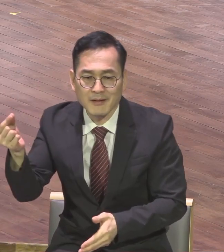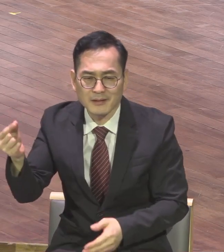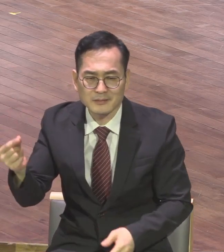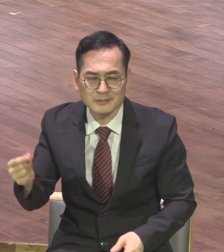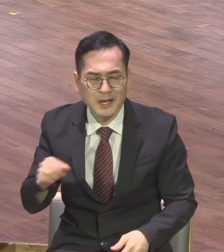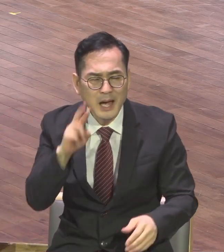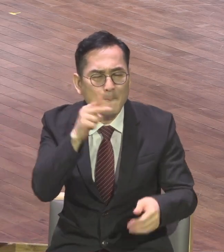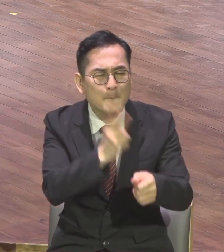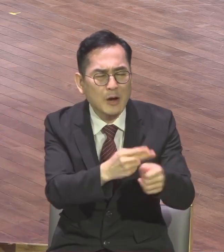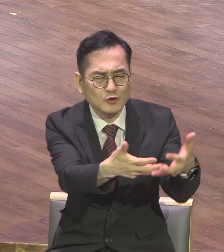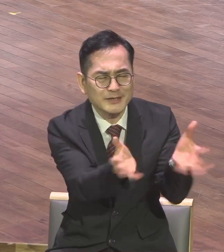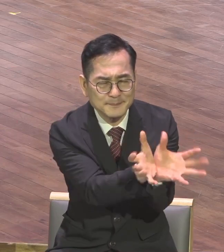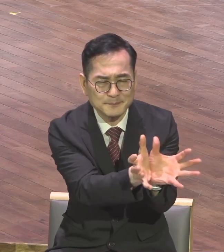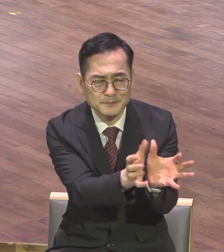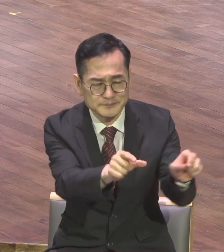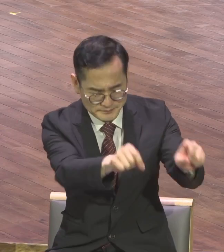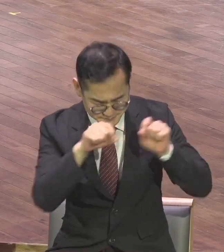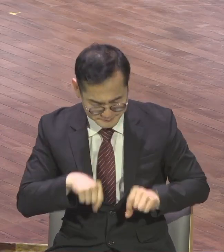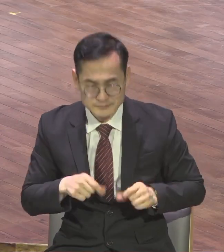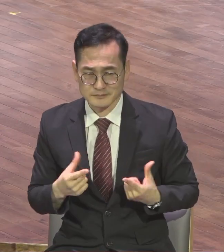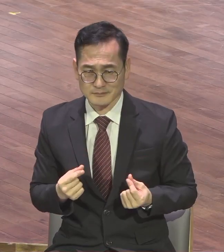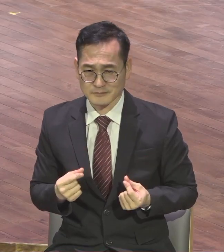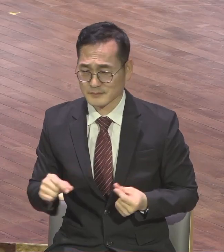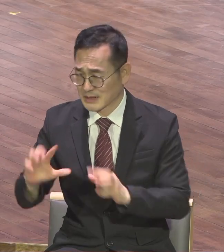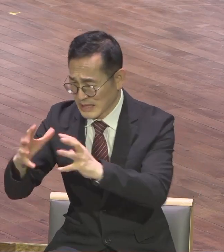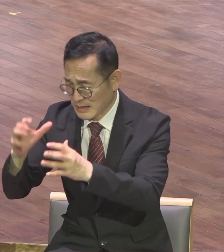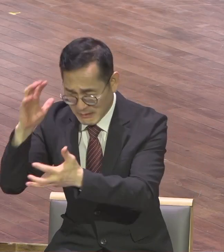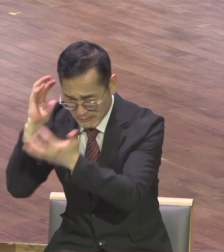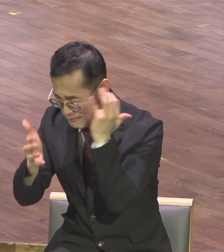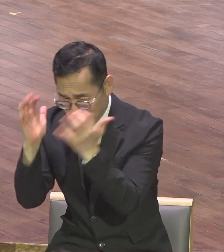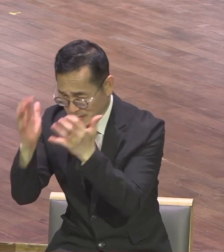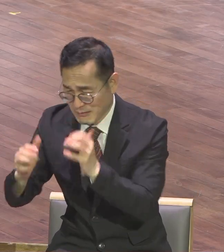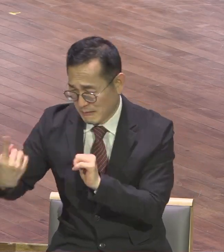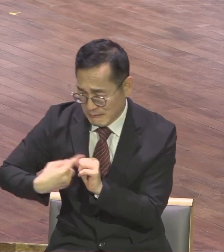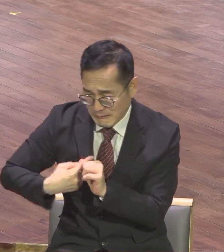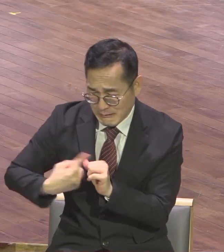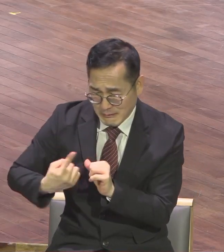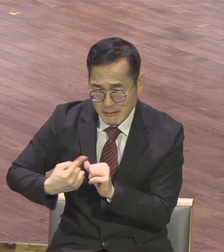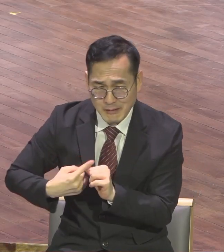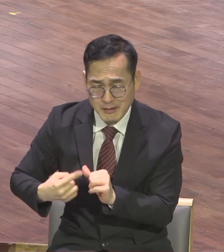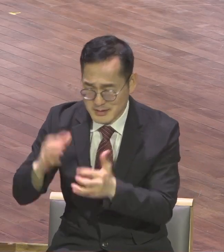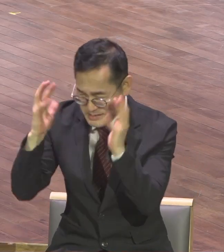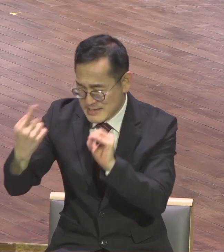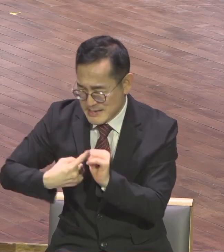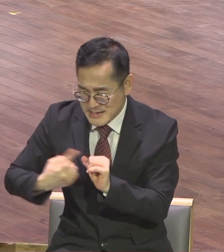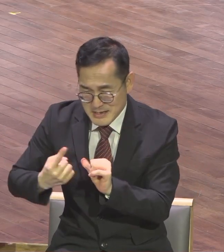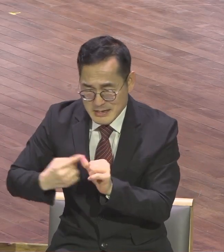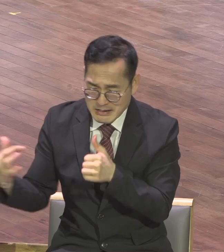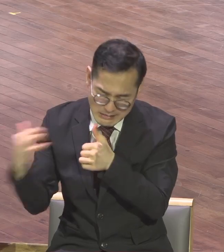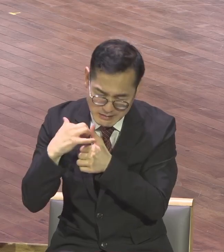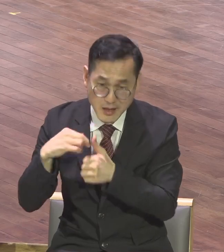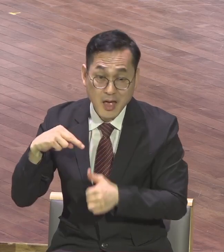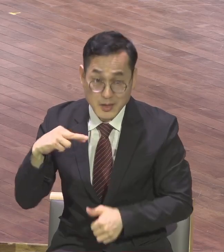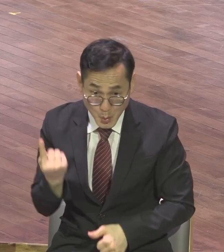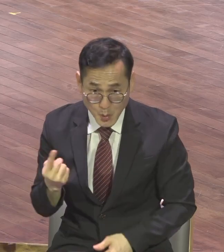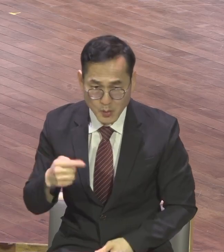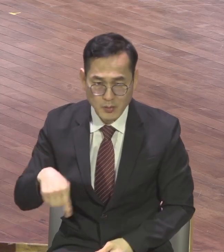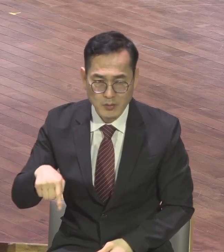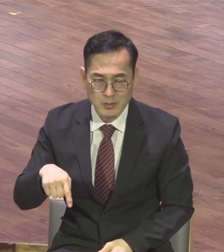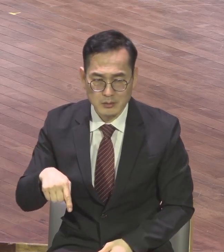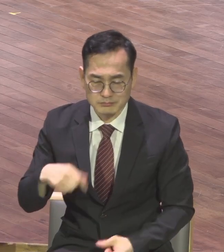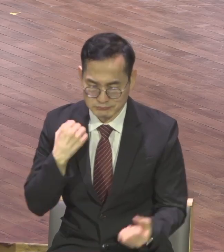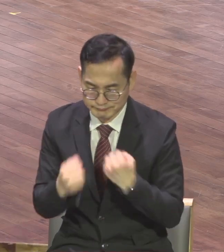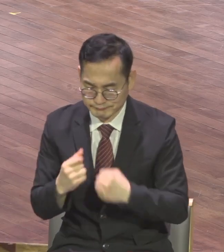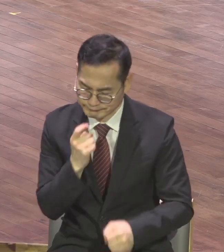바울팀처럼 천하를 어저께 하는 사람들이라고 별칭을 들을 정도로 현장을 변화시켜 나가야